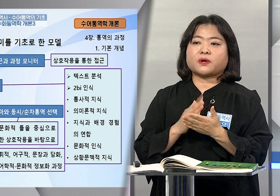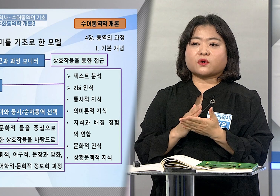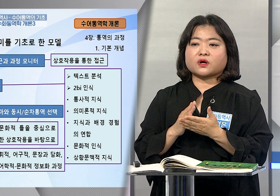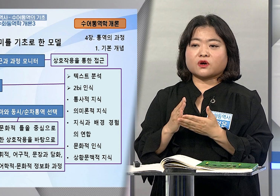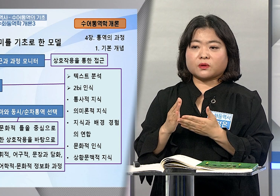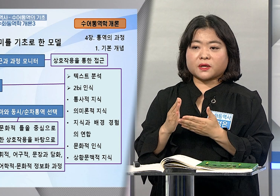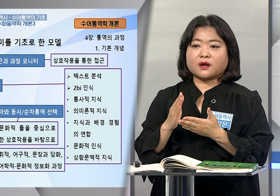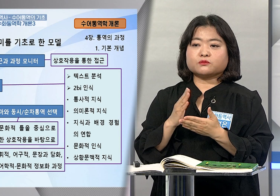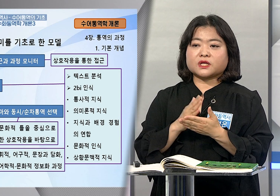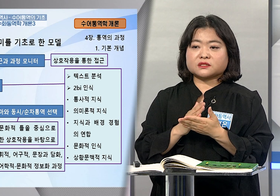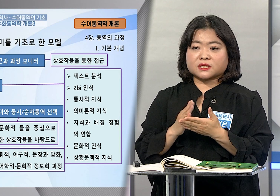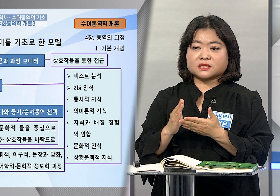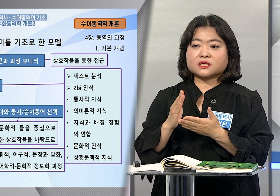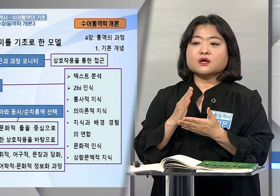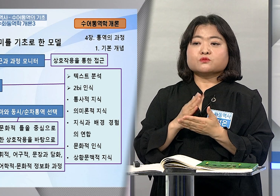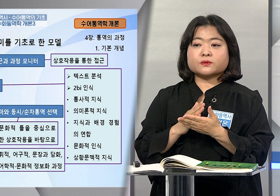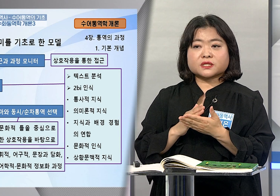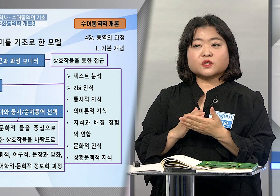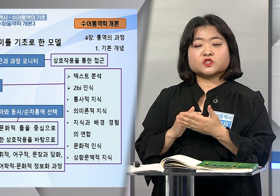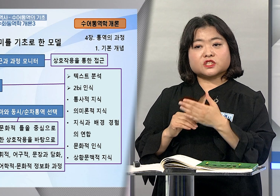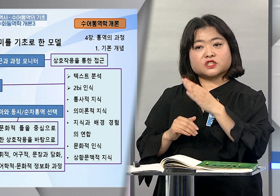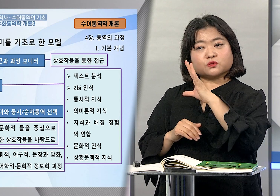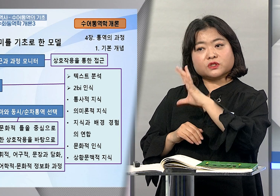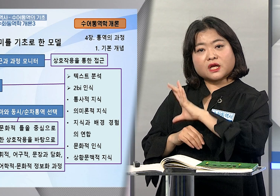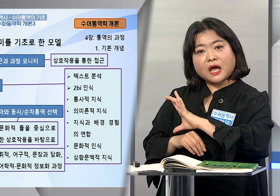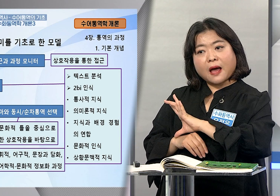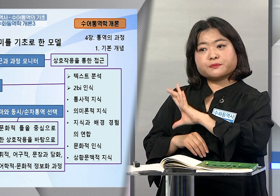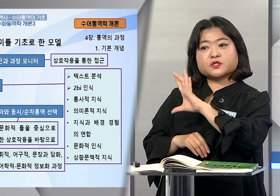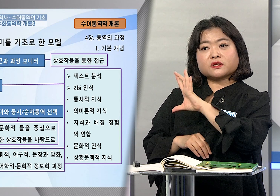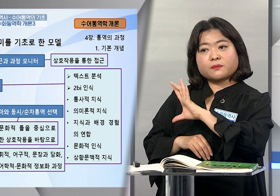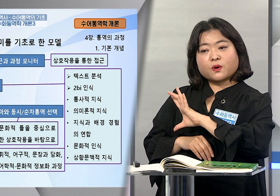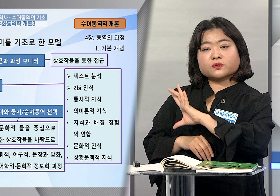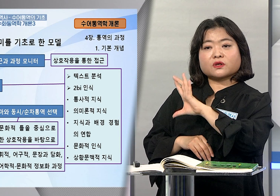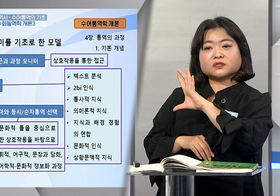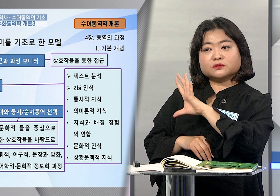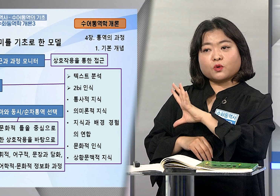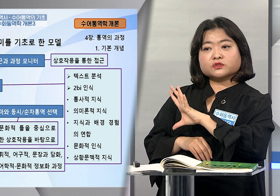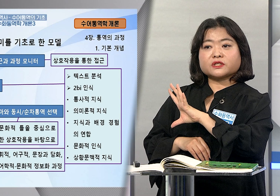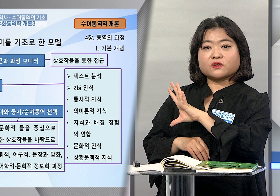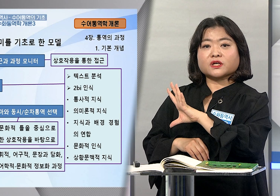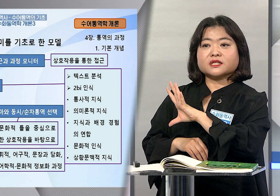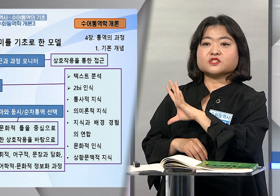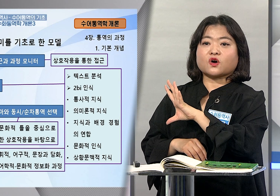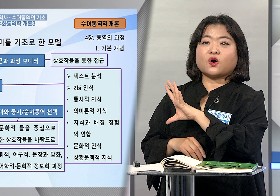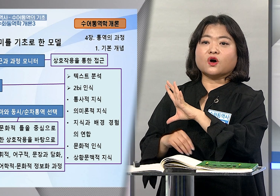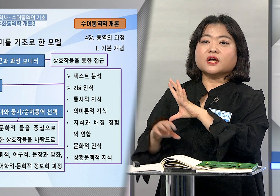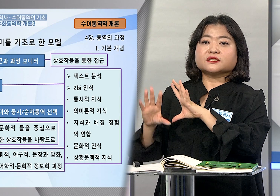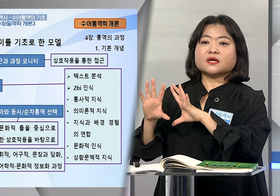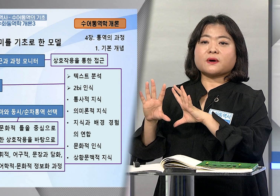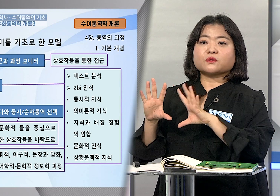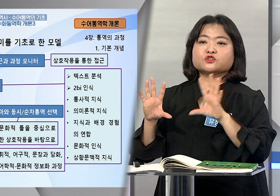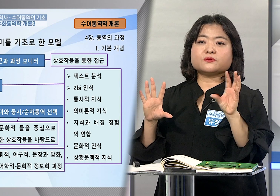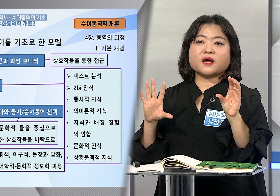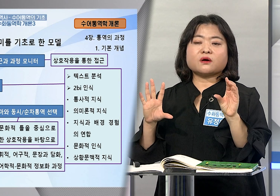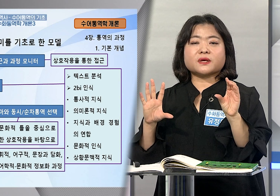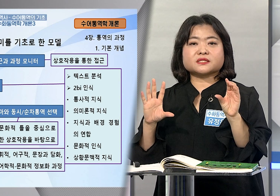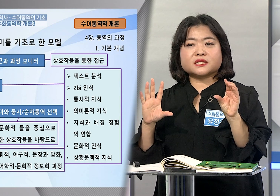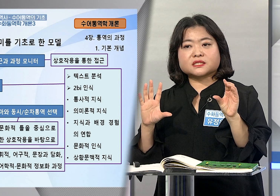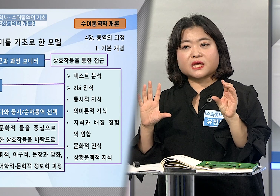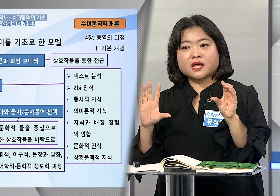배경과 경험에 의한 문화적 인식, 문맥 상황적 지식. 우리가 앞전에 배웠던 그 모든 게 여기 있죠. 그게 바로 출발어